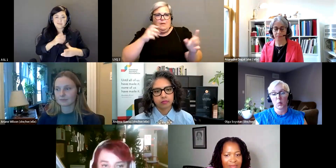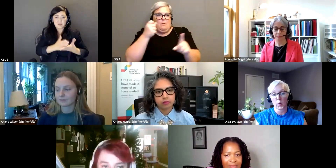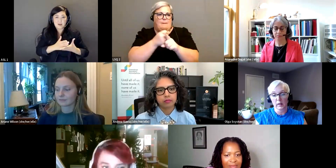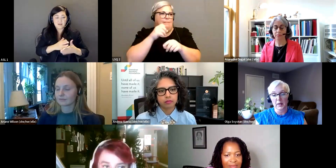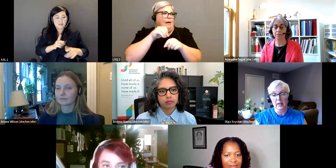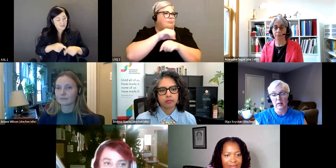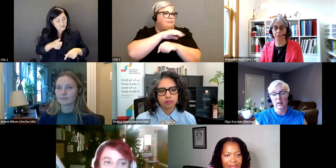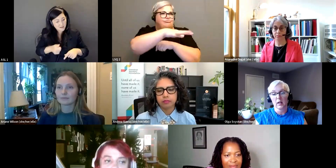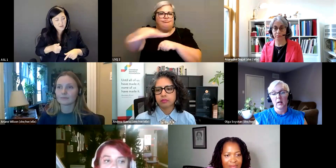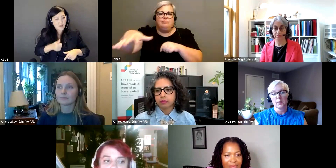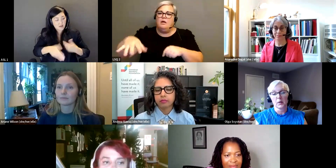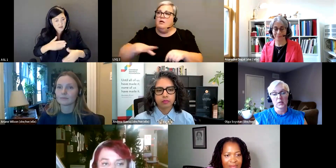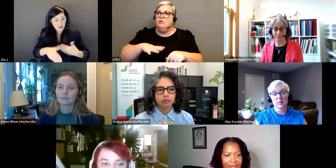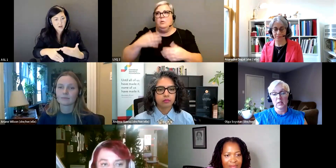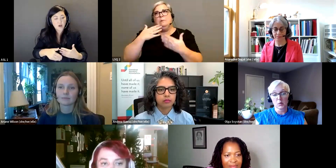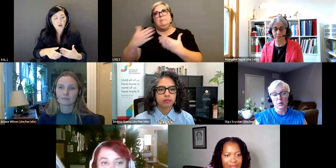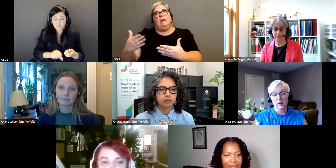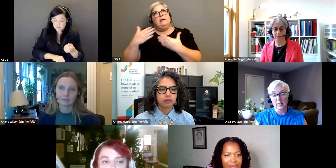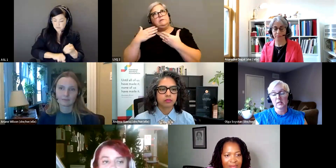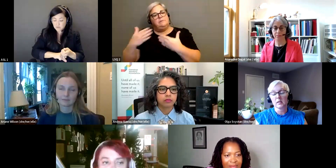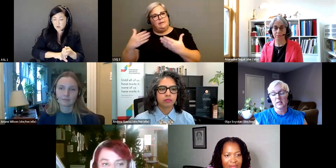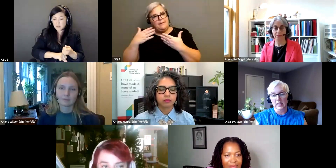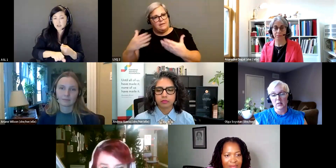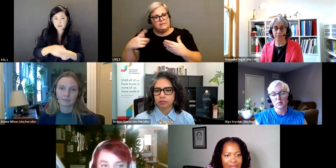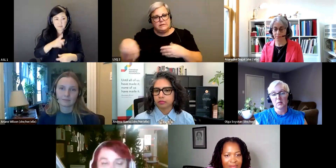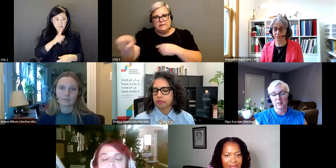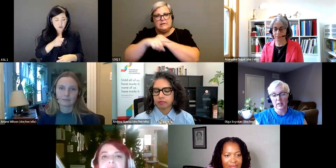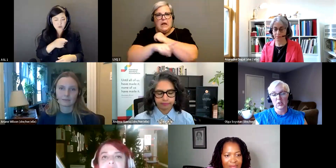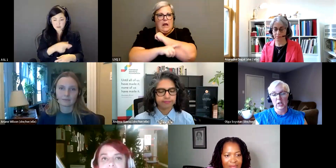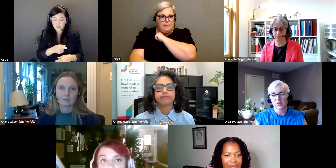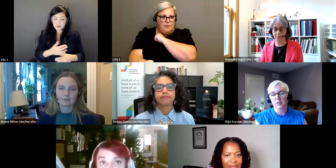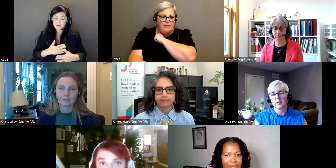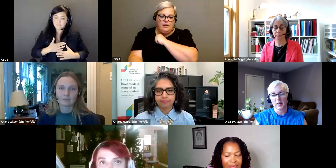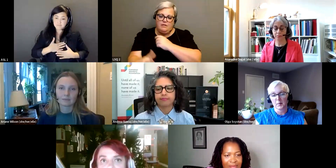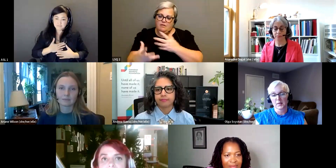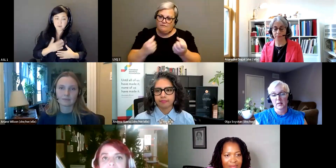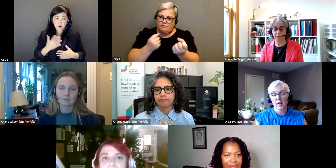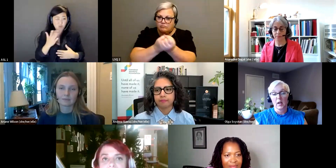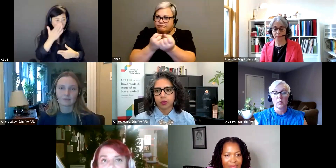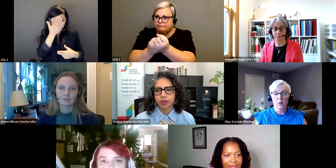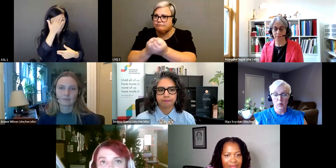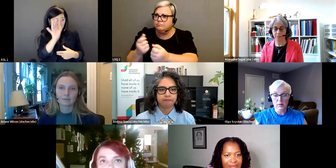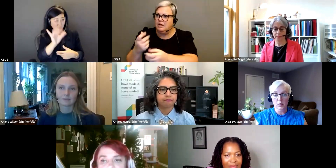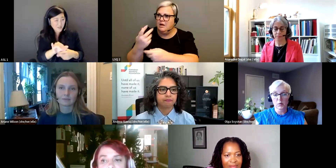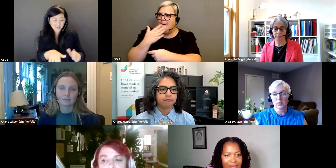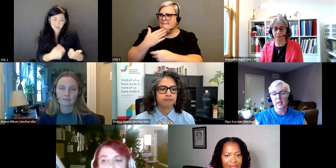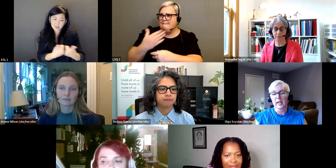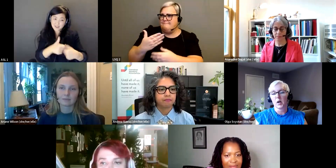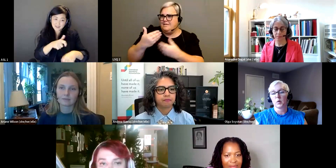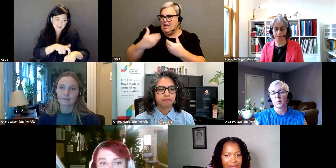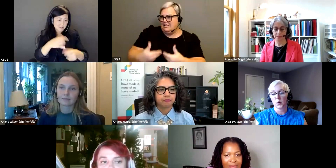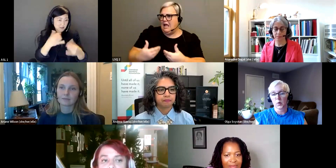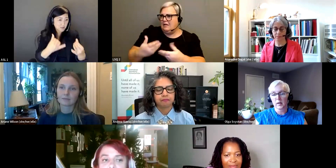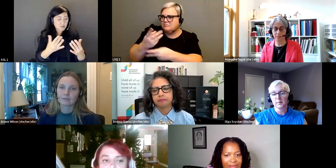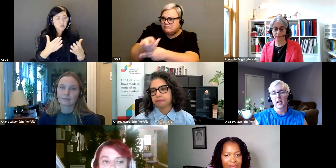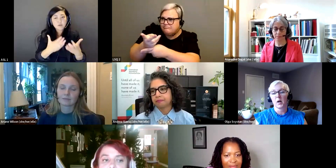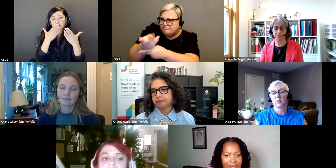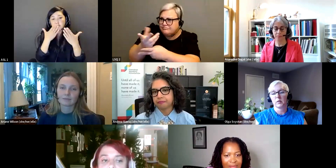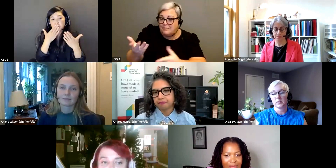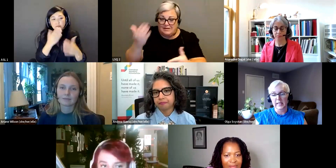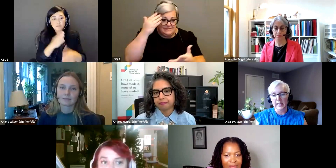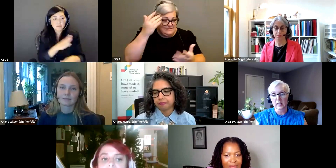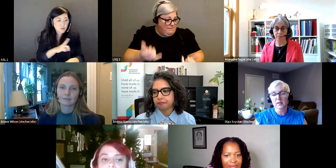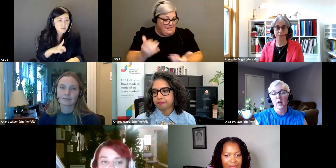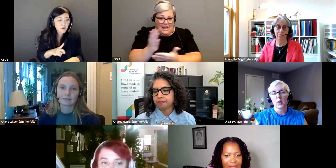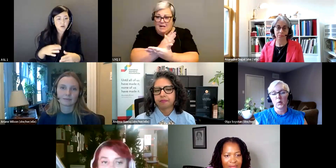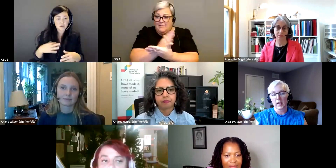sommes reconnaissantes envers nos employés. Nous voulons soutenir leur bien-être parce que nous savons que l'époque actuelle